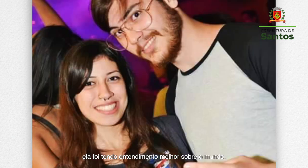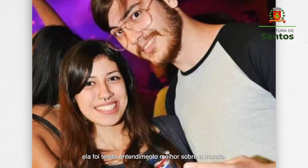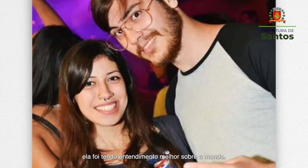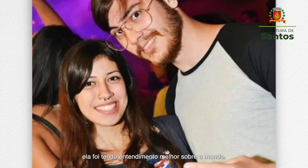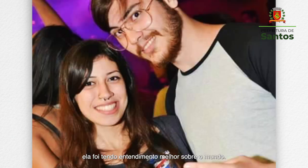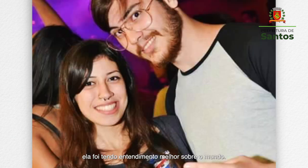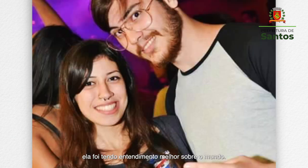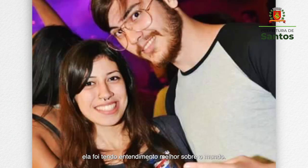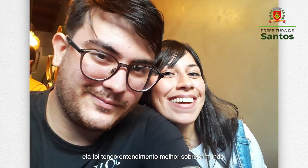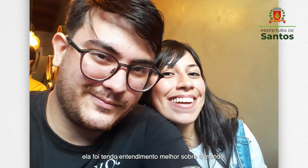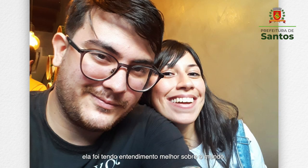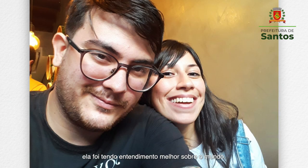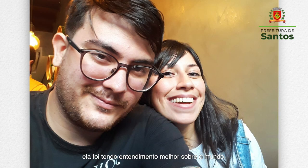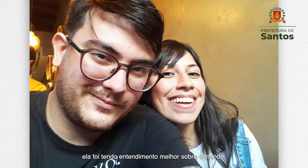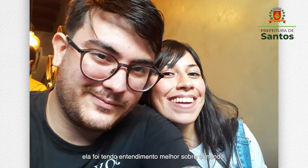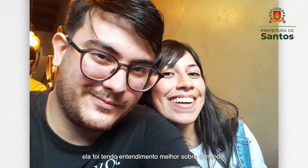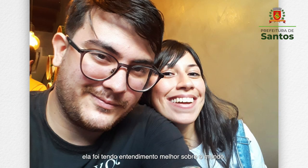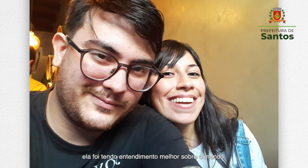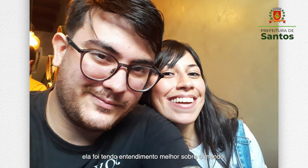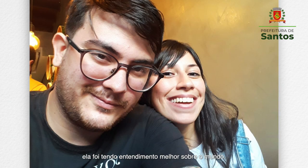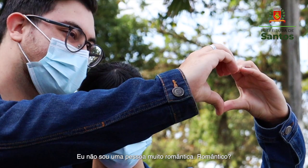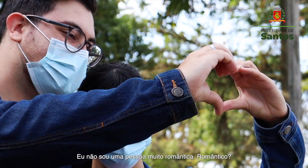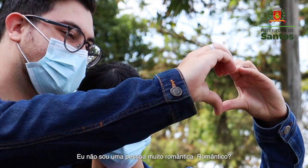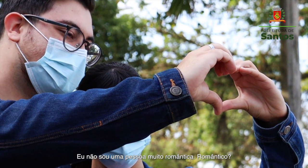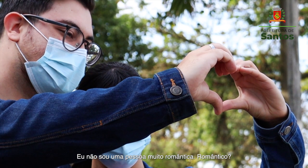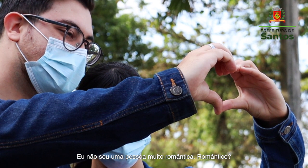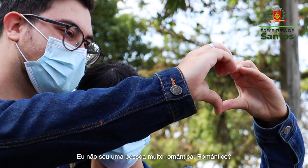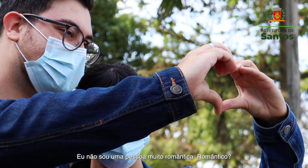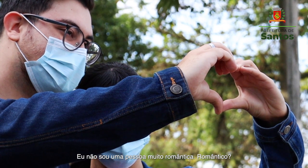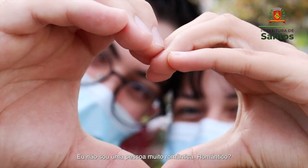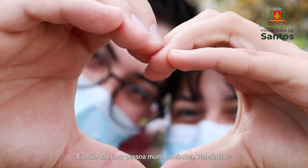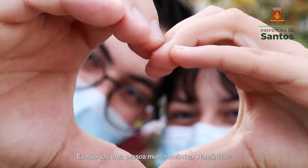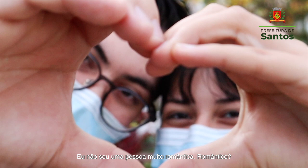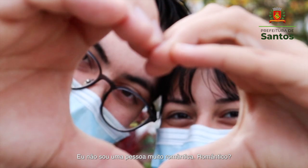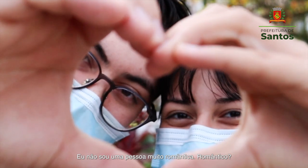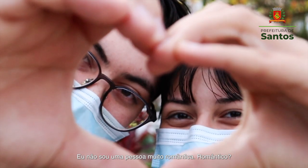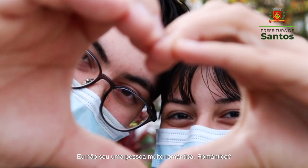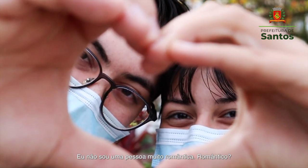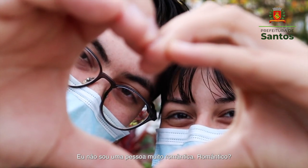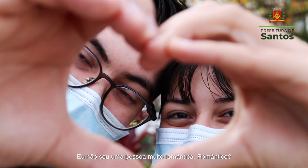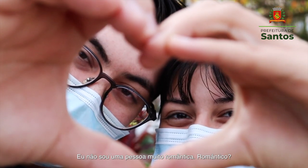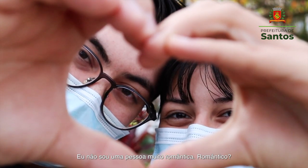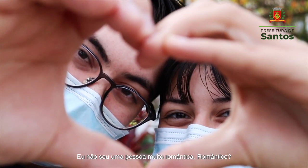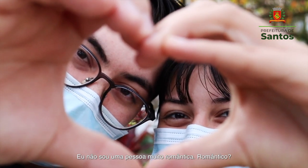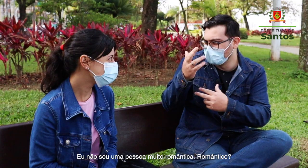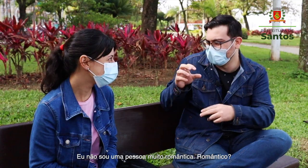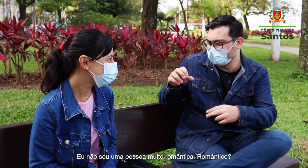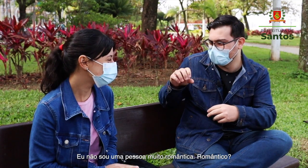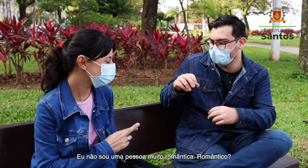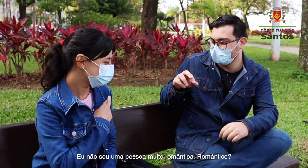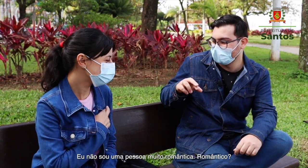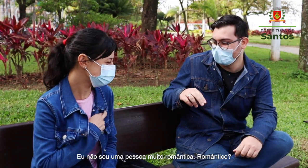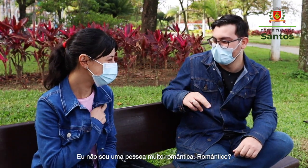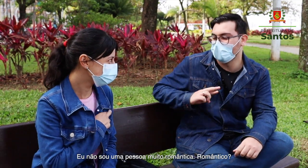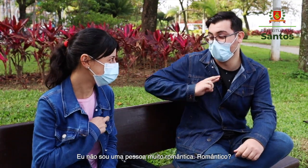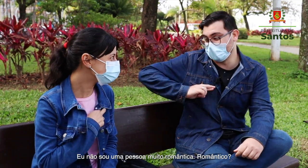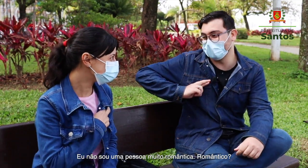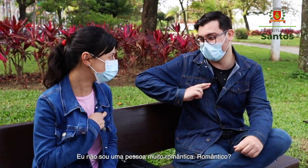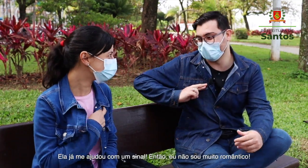um entendimento melhor sobre o mundo. Eu não sou uma pessoa muito romântica. Romântico? Romântico. Ela